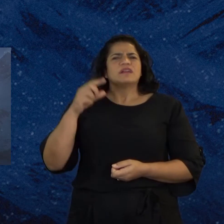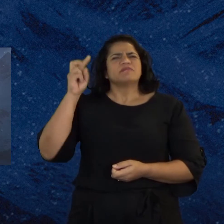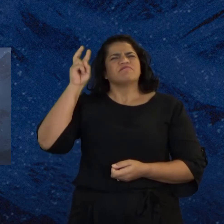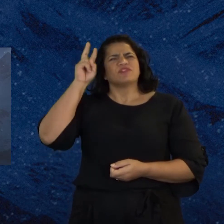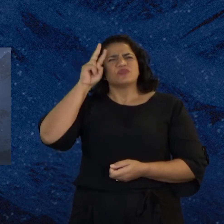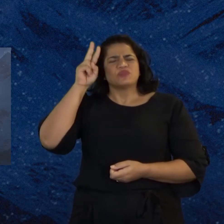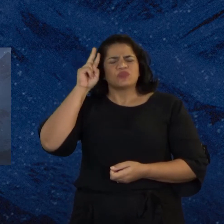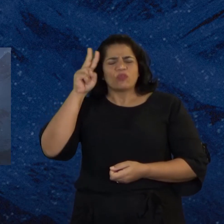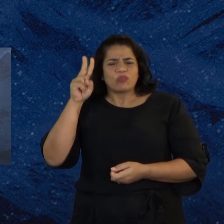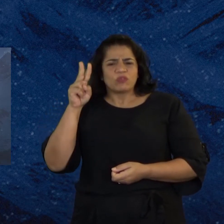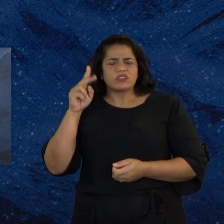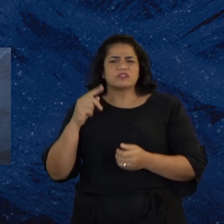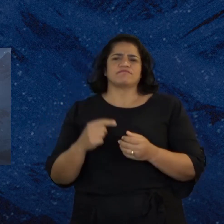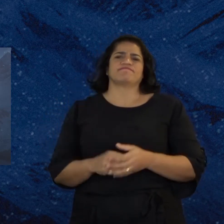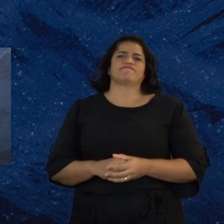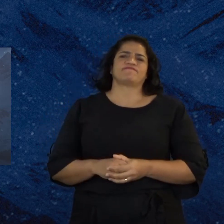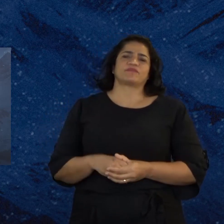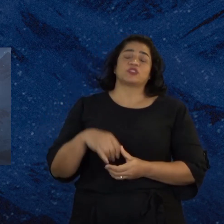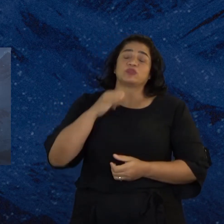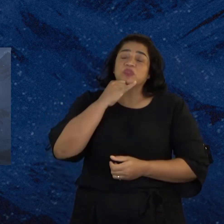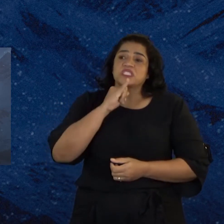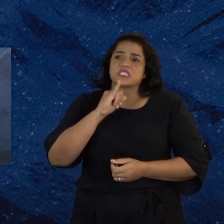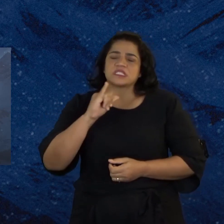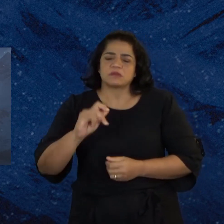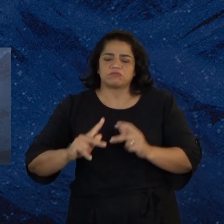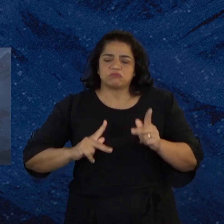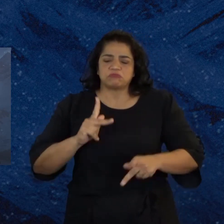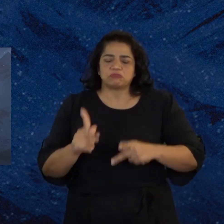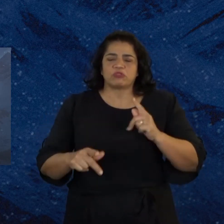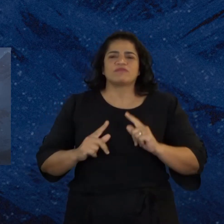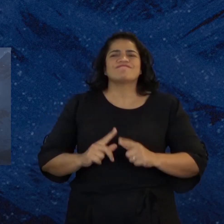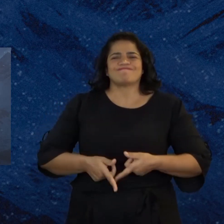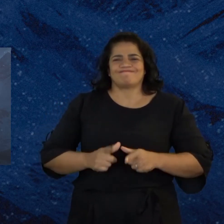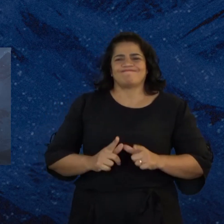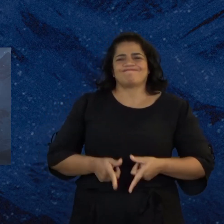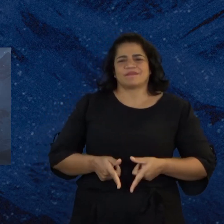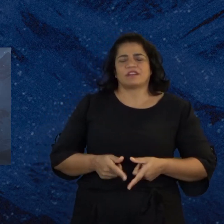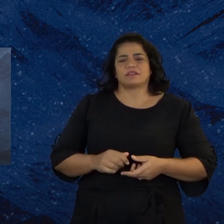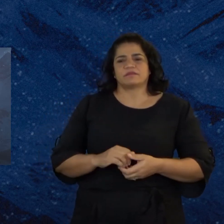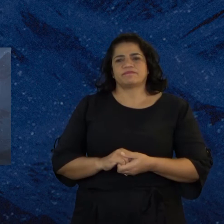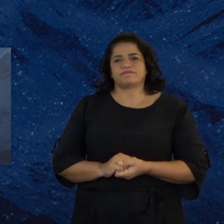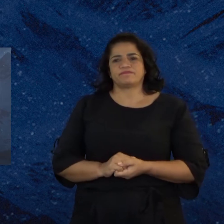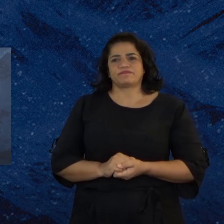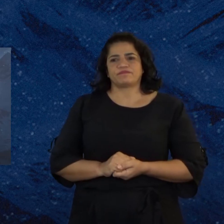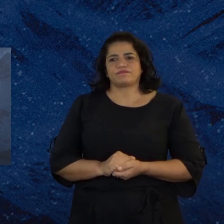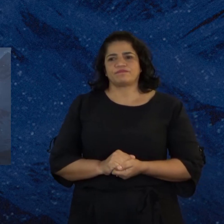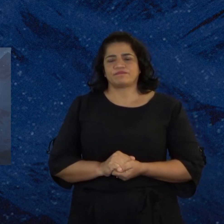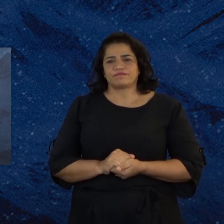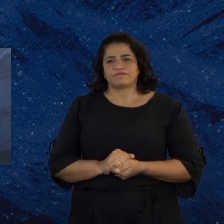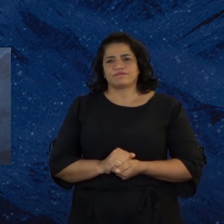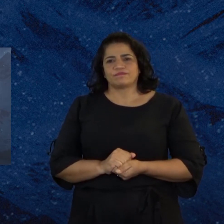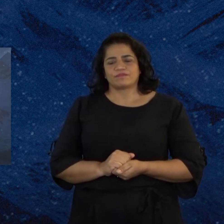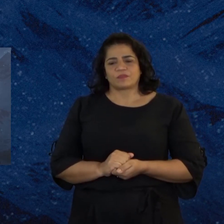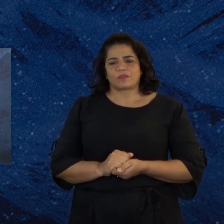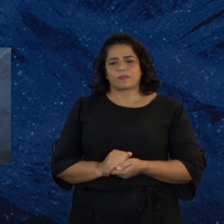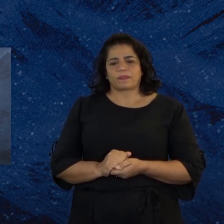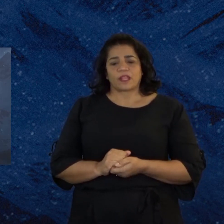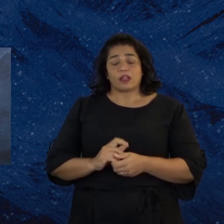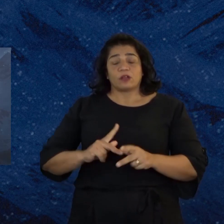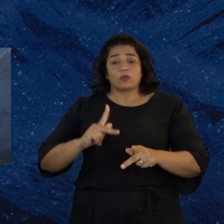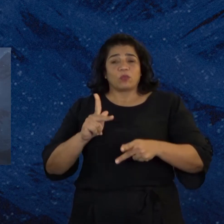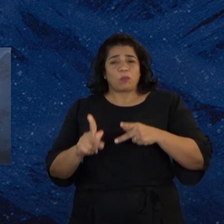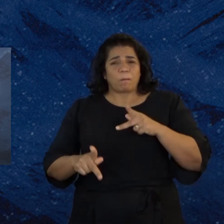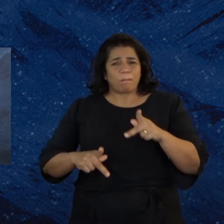Israel, a história do povo de Israel, a trajetória do povo de Israel. Enquanto esse